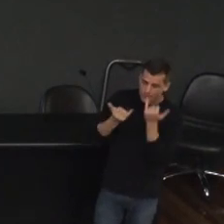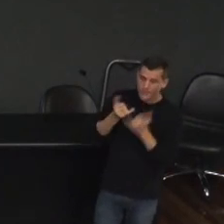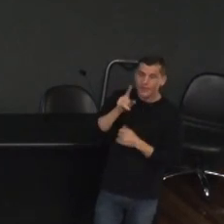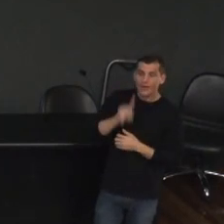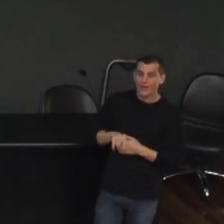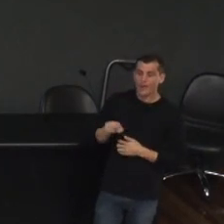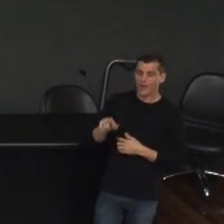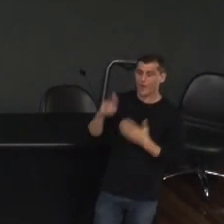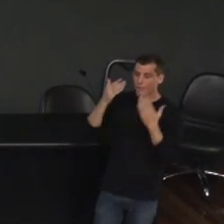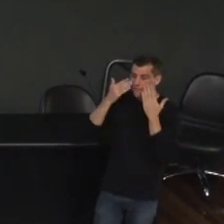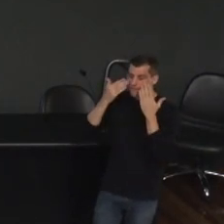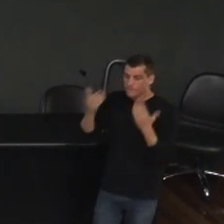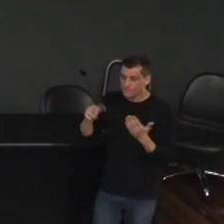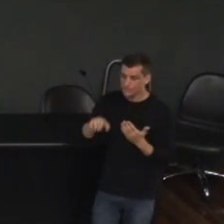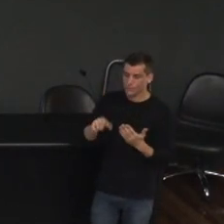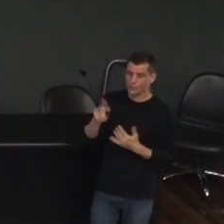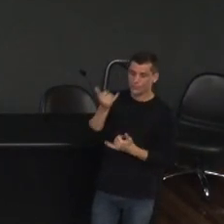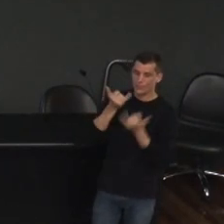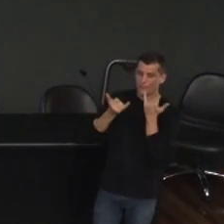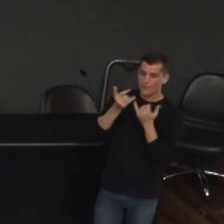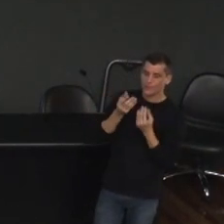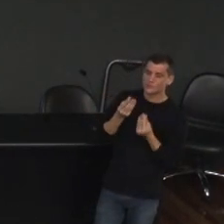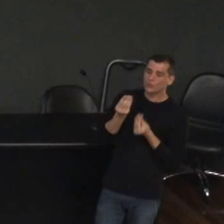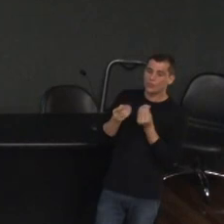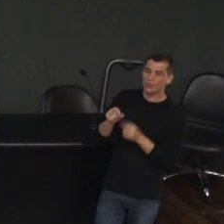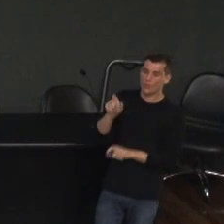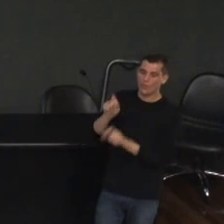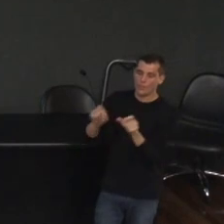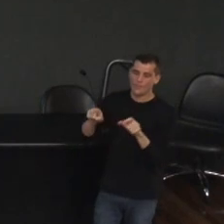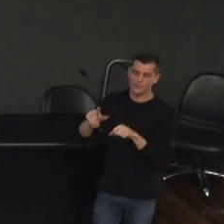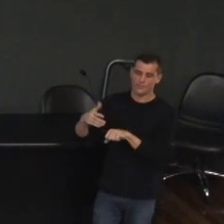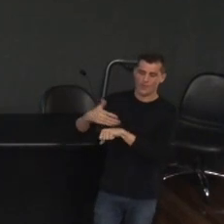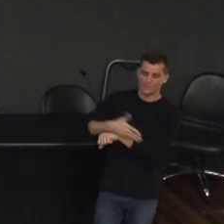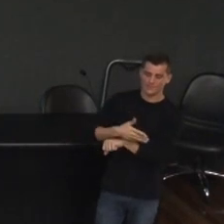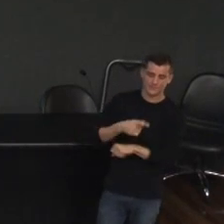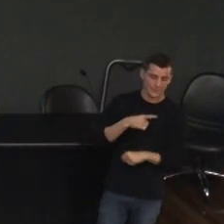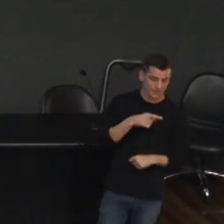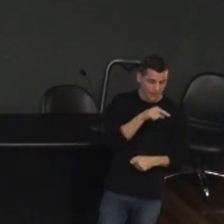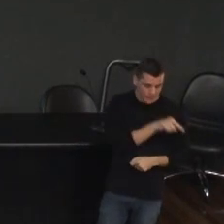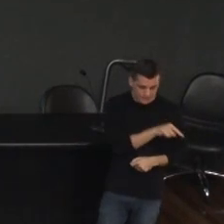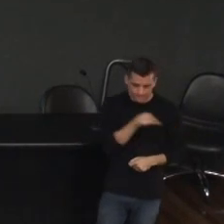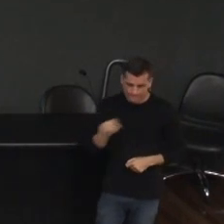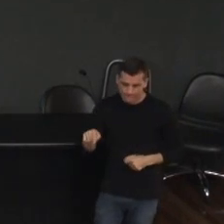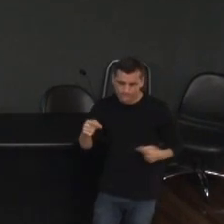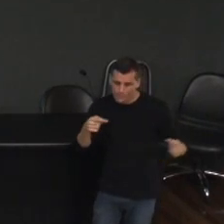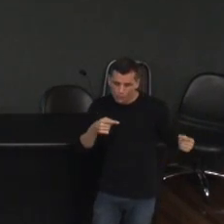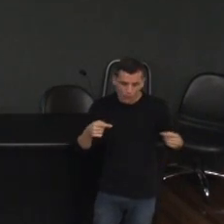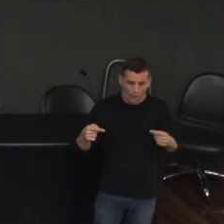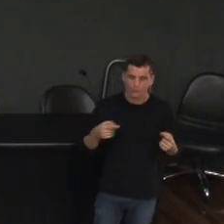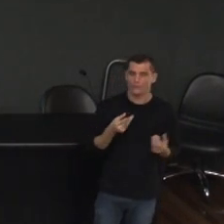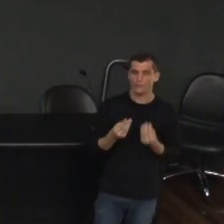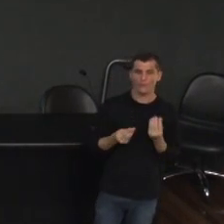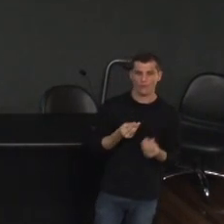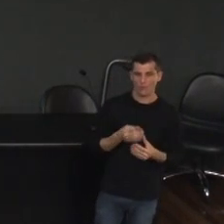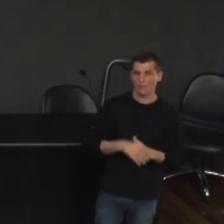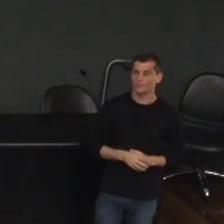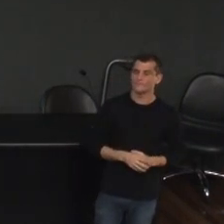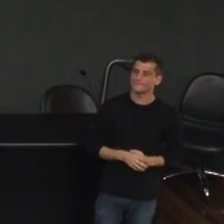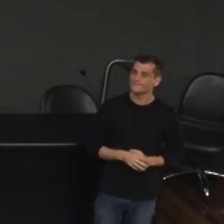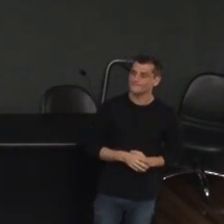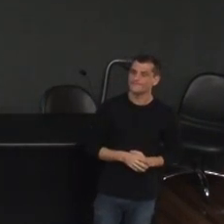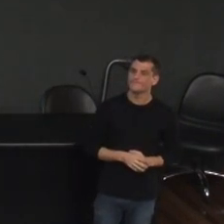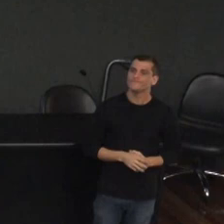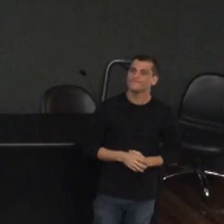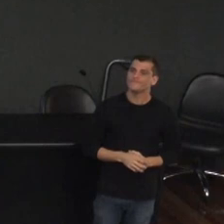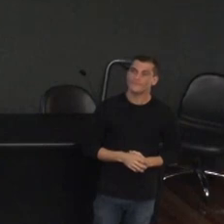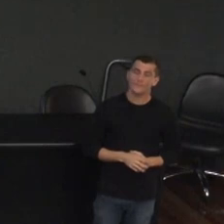Então o que a gente precisa ver onde é que há um eventual conflito nesses dois aspectos só que o grande